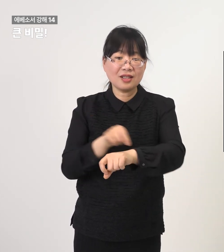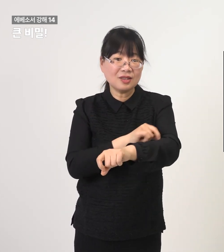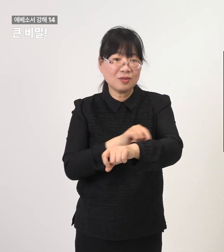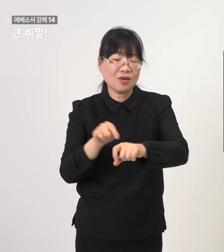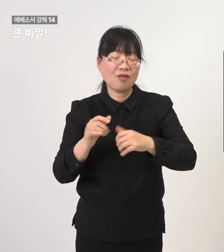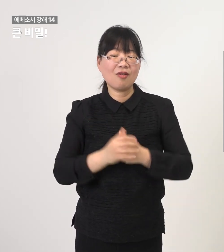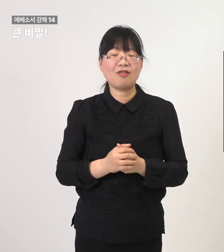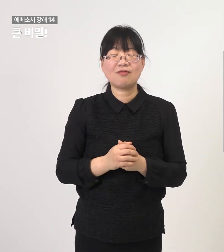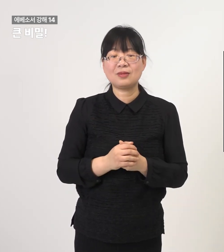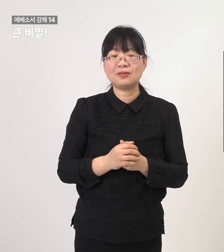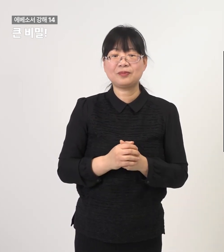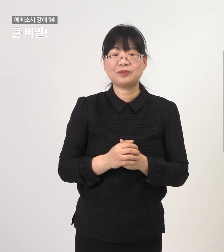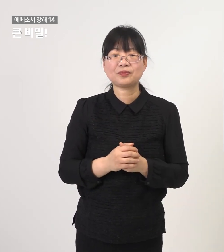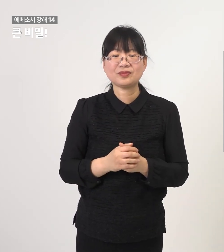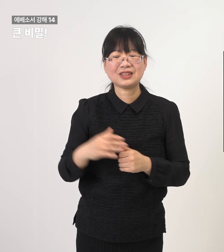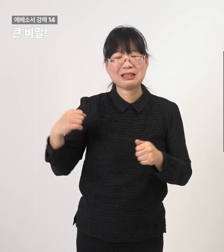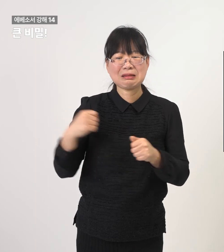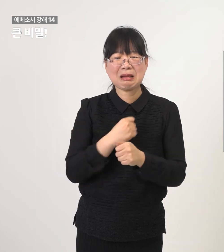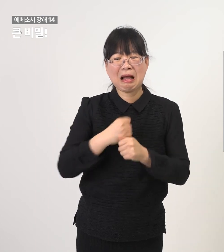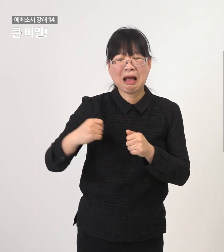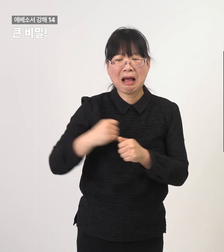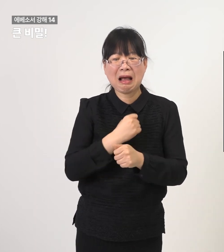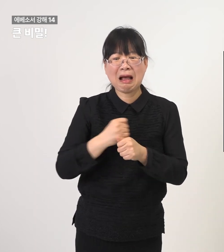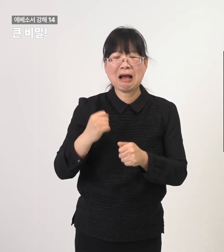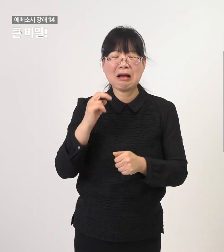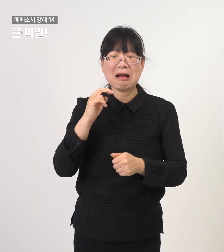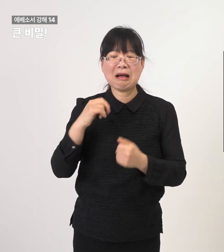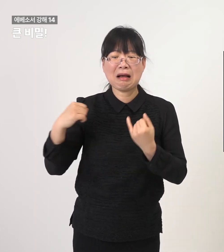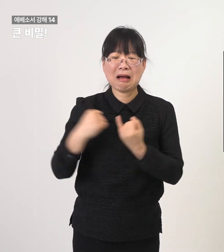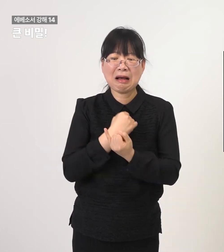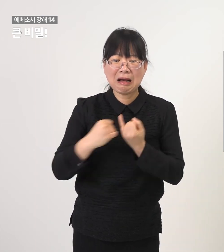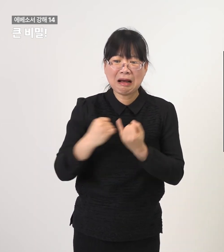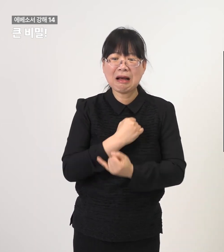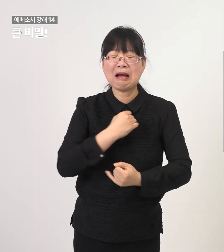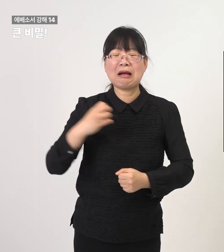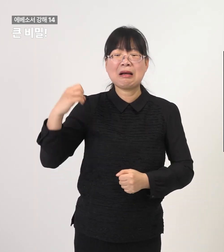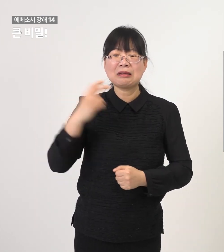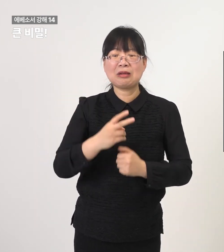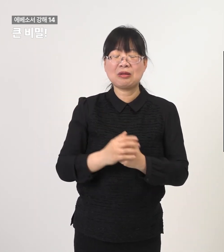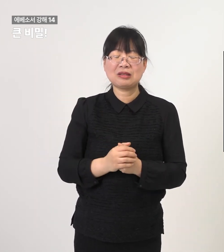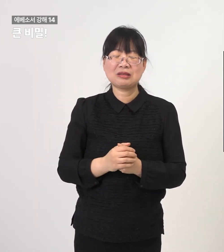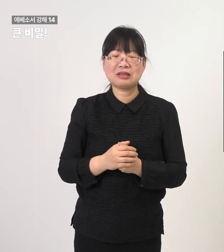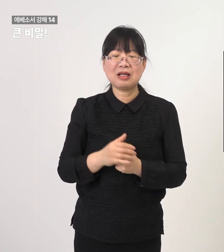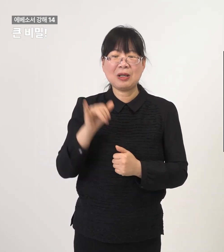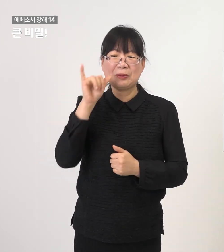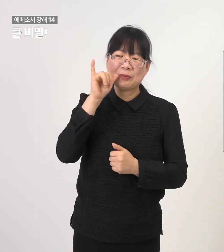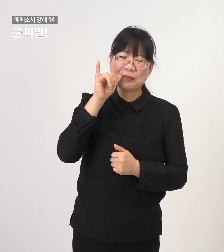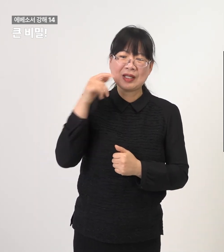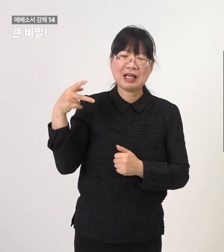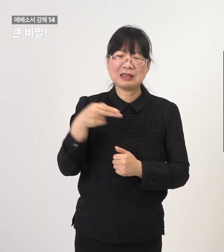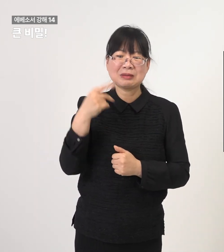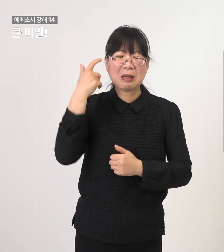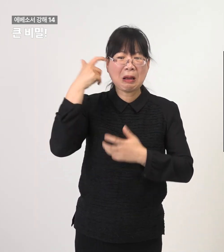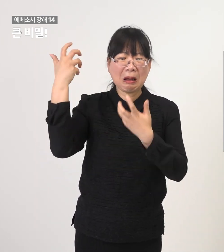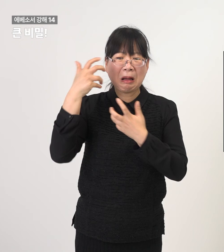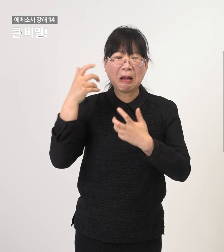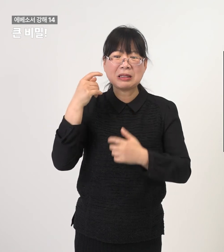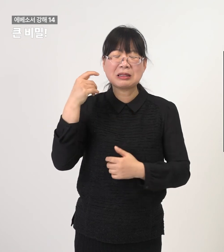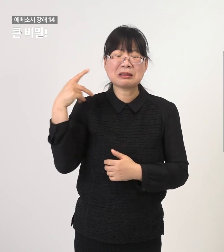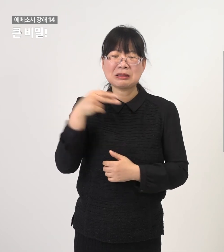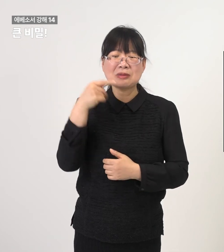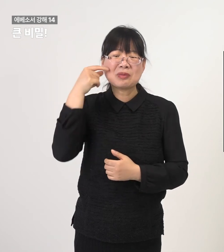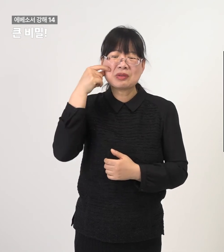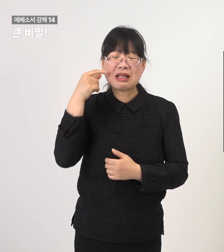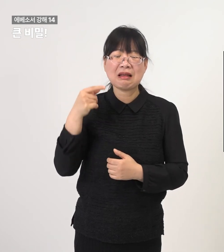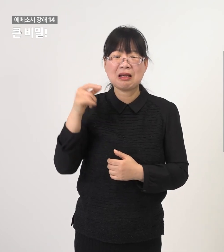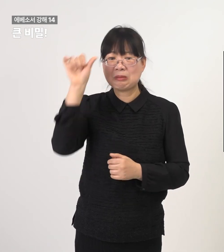특별히 그 폭력적이고 술을 끊지 못하고 중독을 끊지 못해서